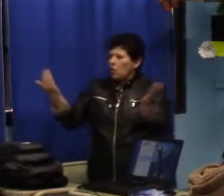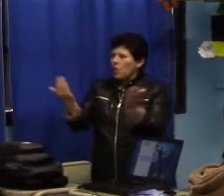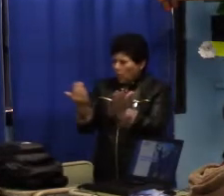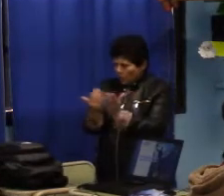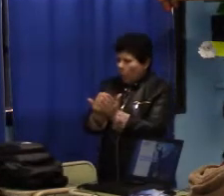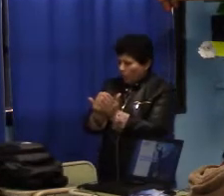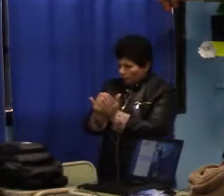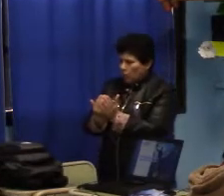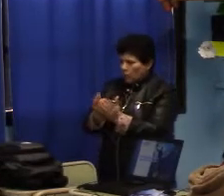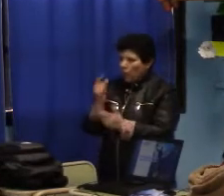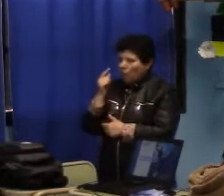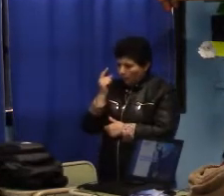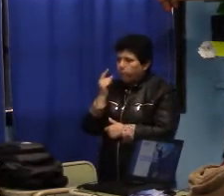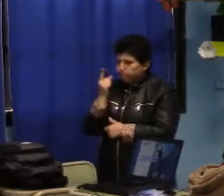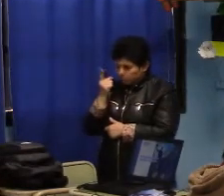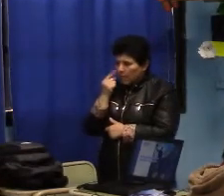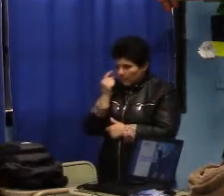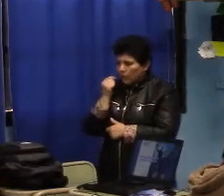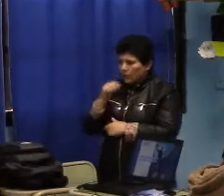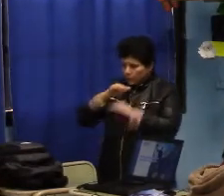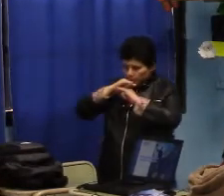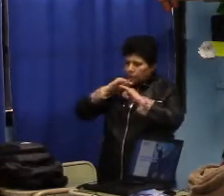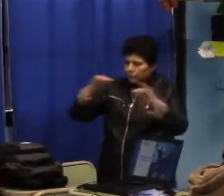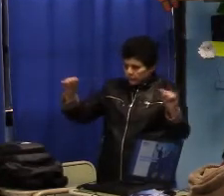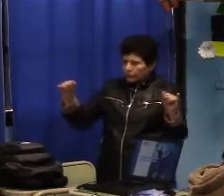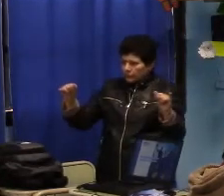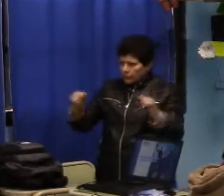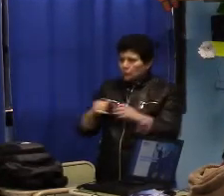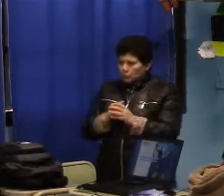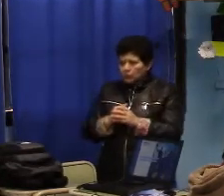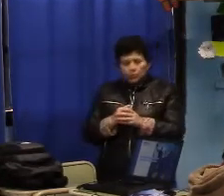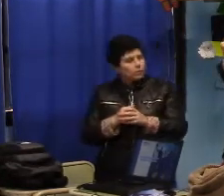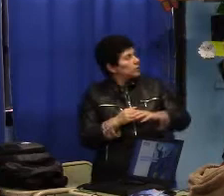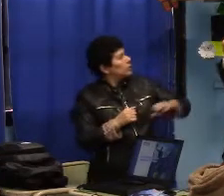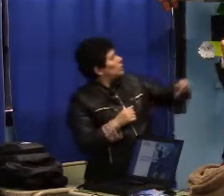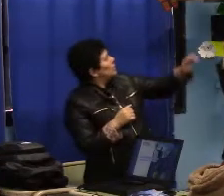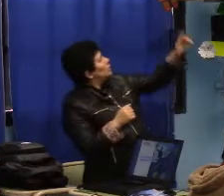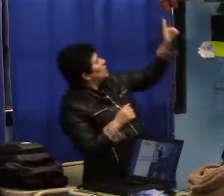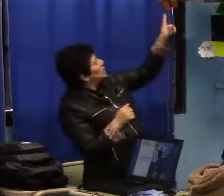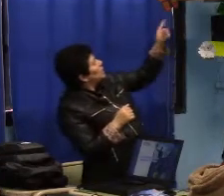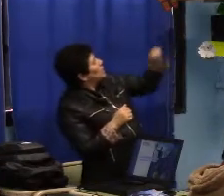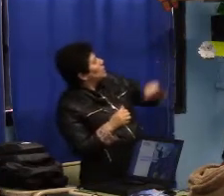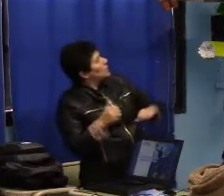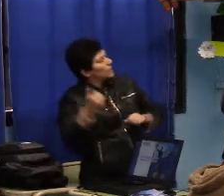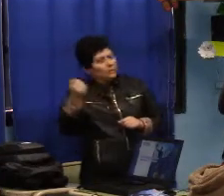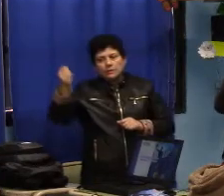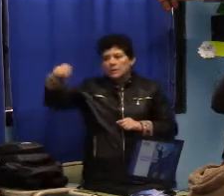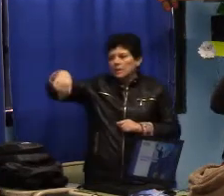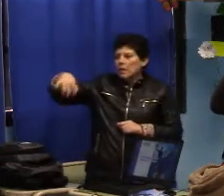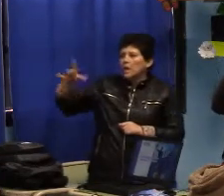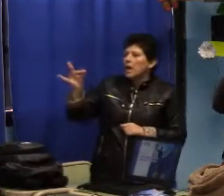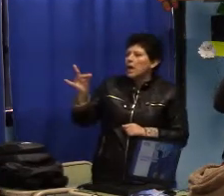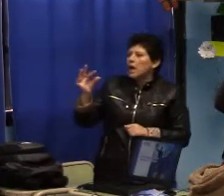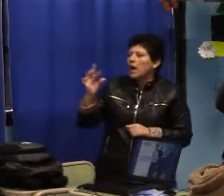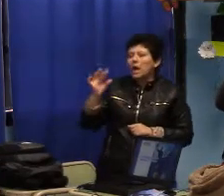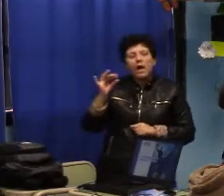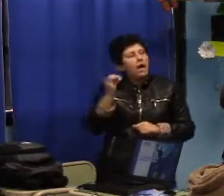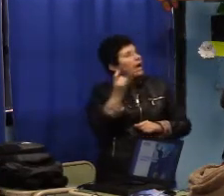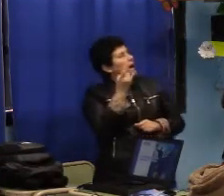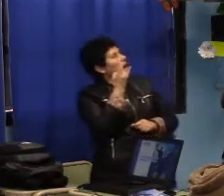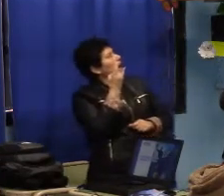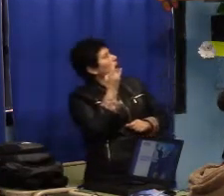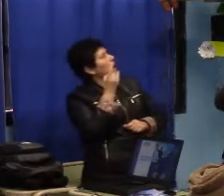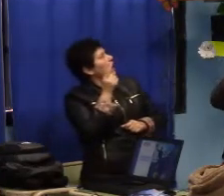palabras, nosotros como iglesia tuvimos un proceso para entender. Primero decidimos predicarle solo a los que se habían